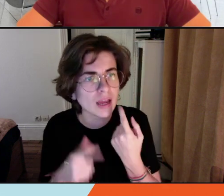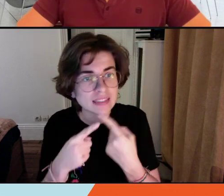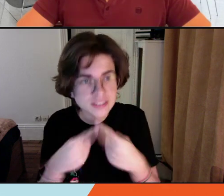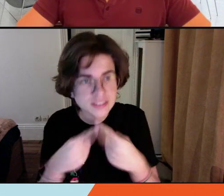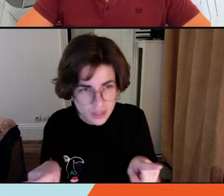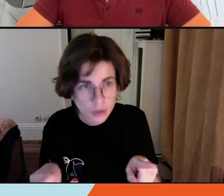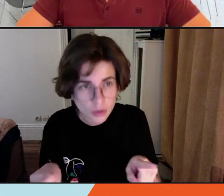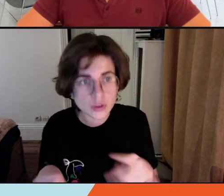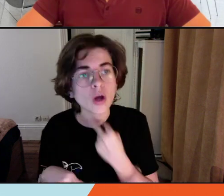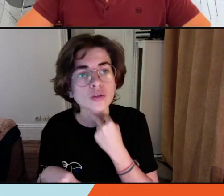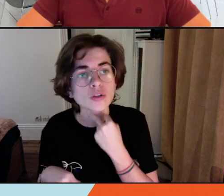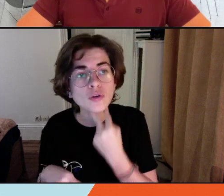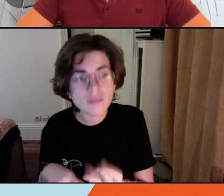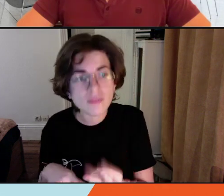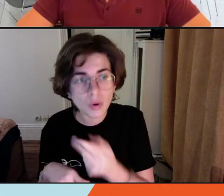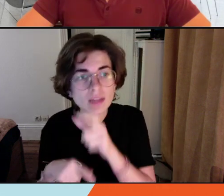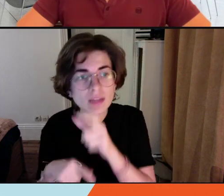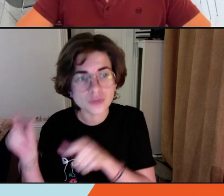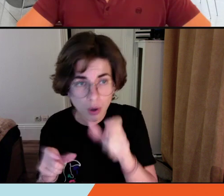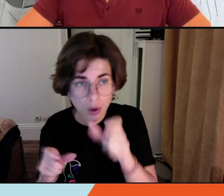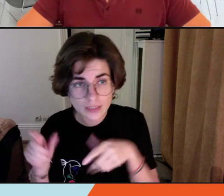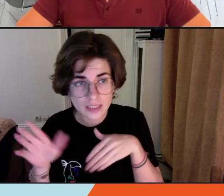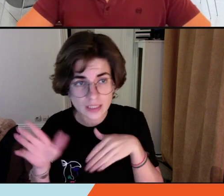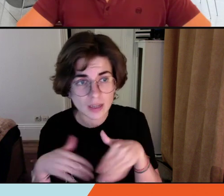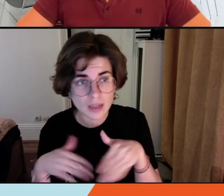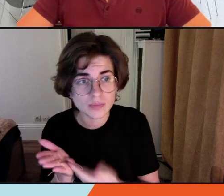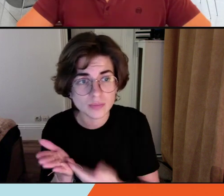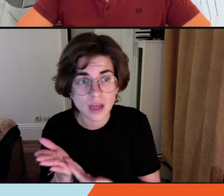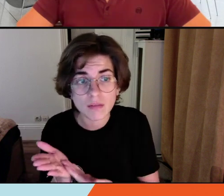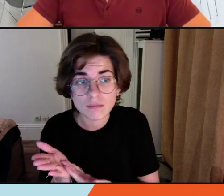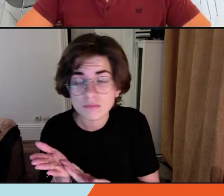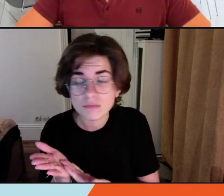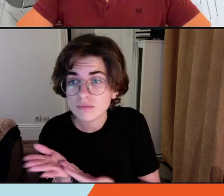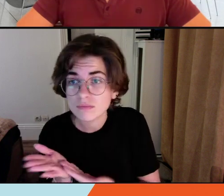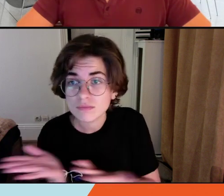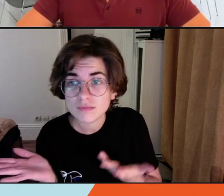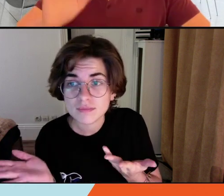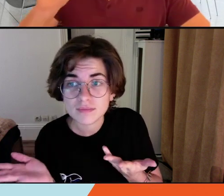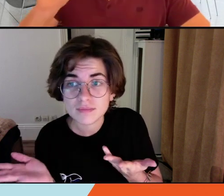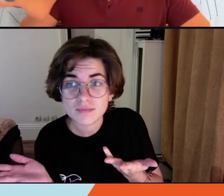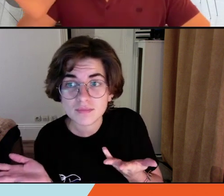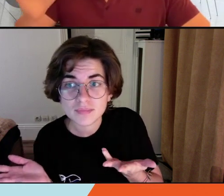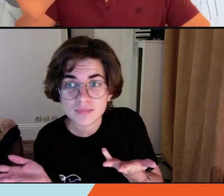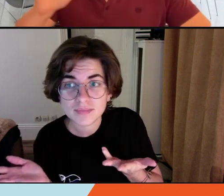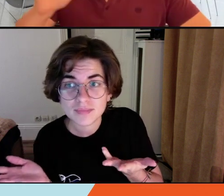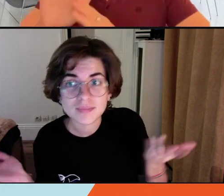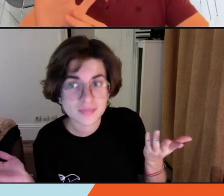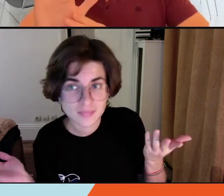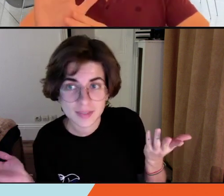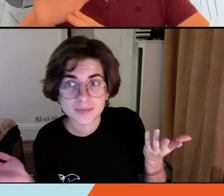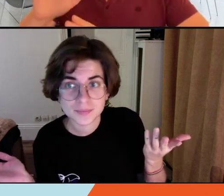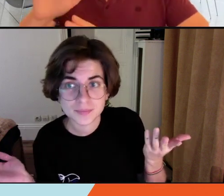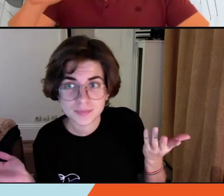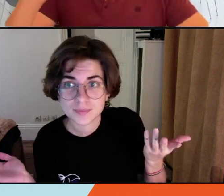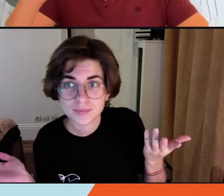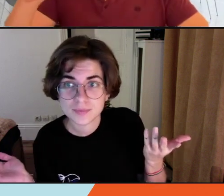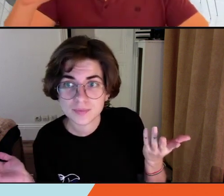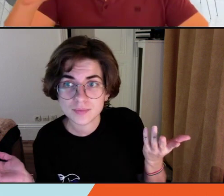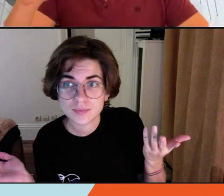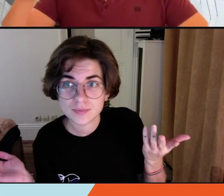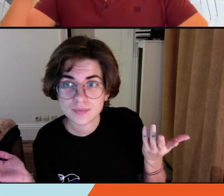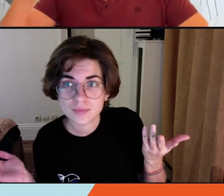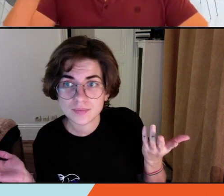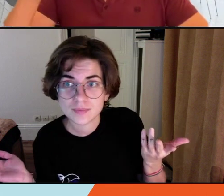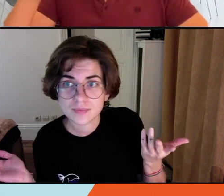différence entre les voix des gens. Ça marche comme ça? Oui, montre, code,